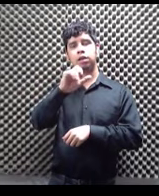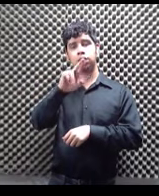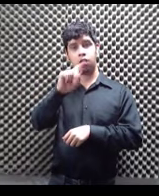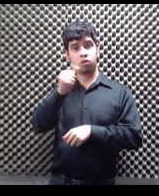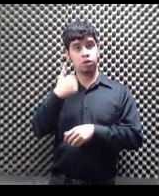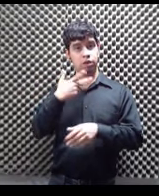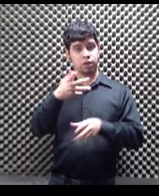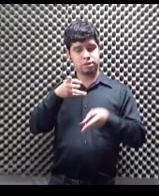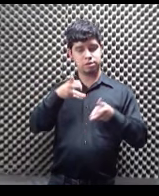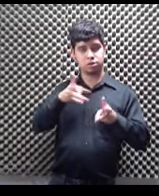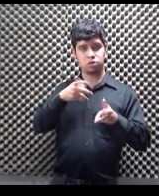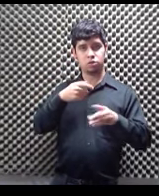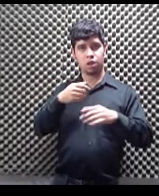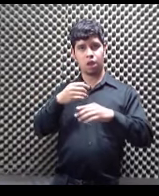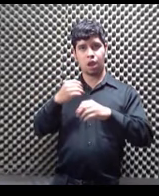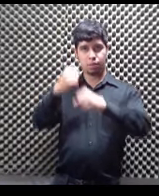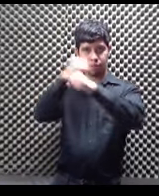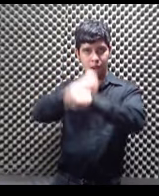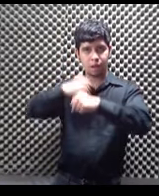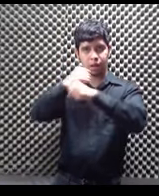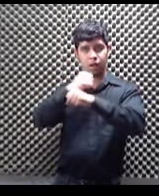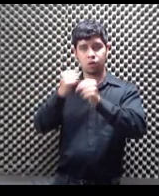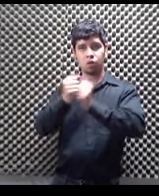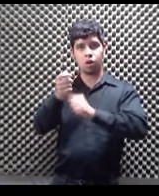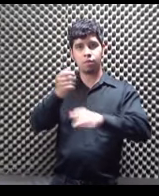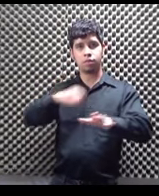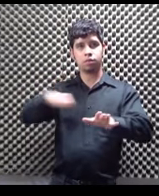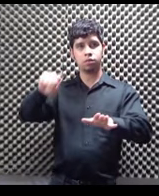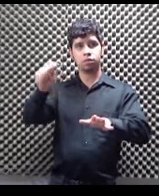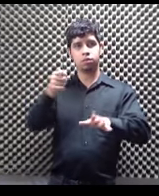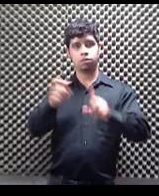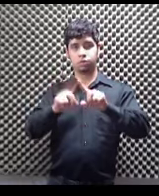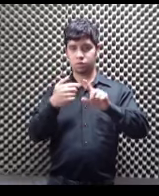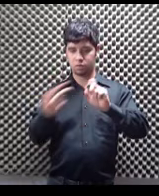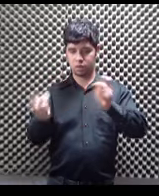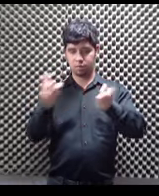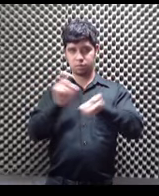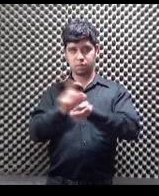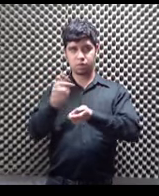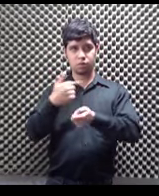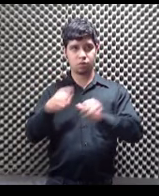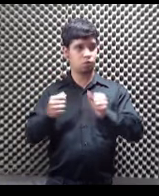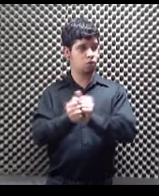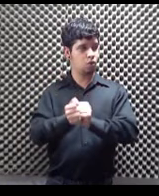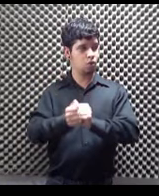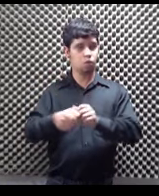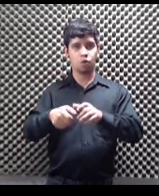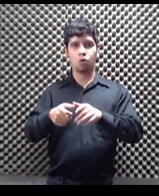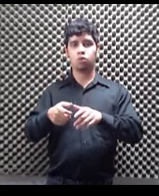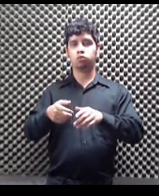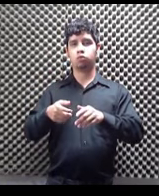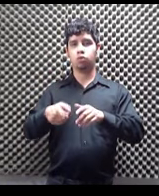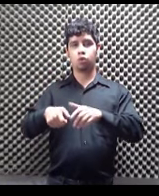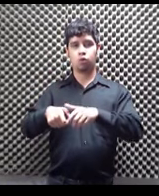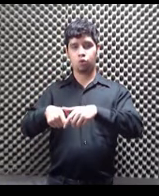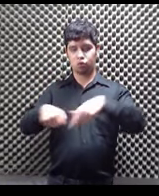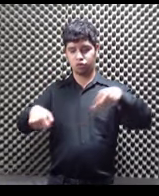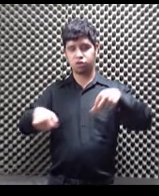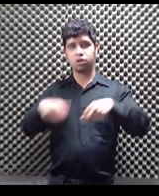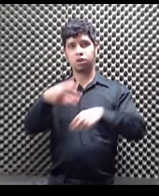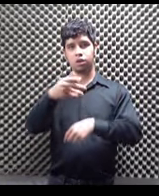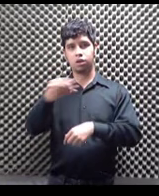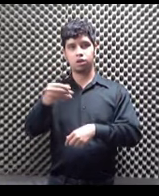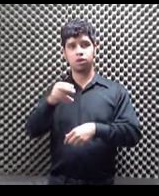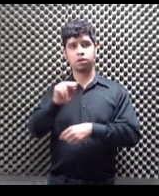enfrentarse unos a los otros, por lo cual terminé con cuchillas y navajas. Eso me gustó. ¿Entiende que